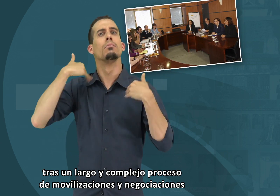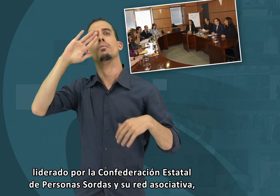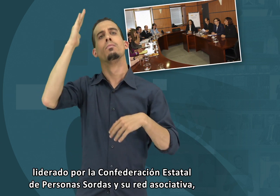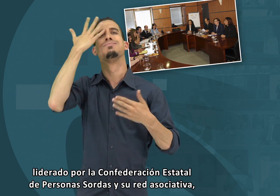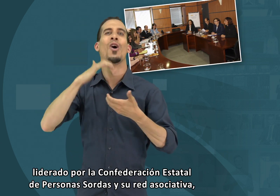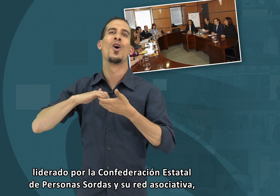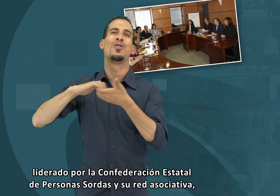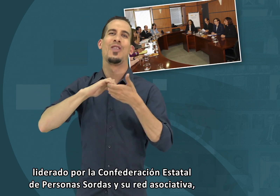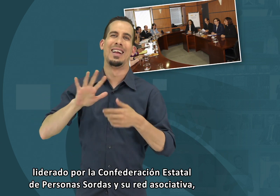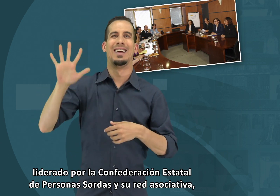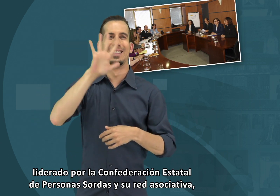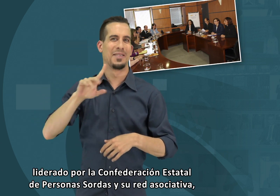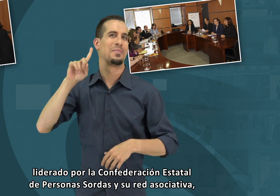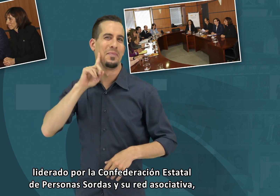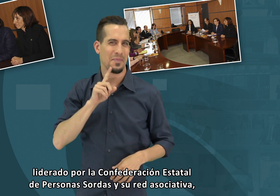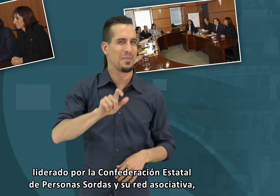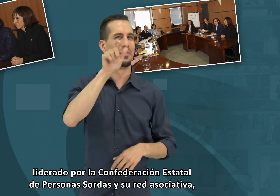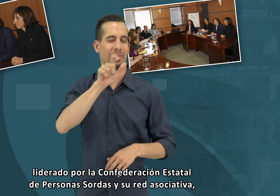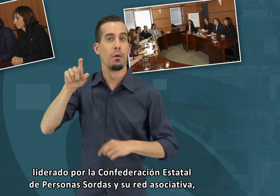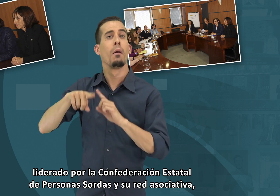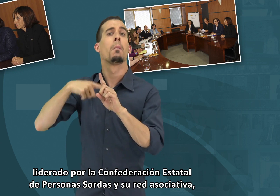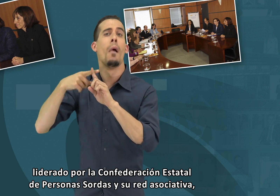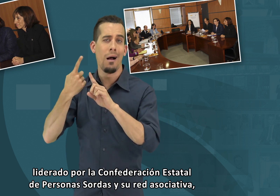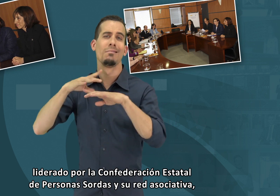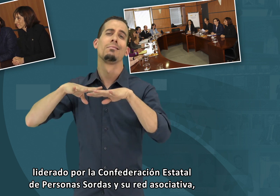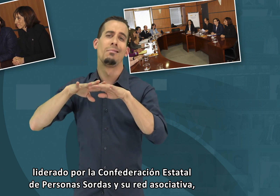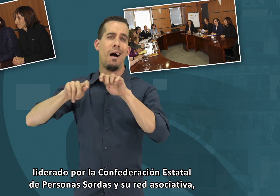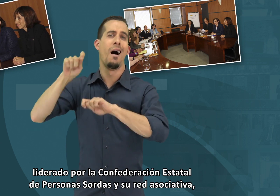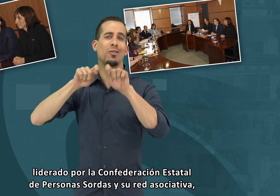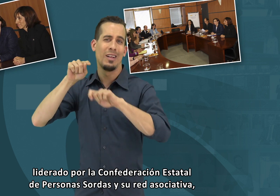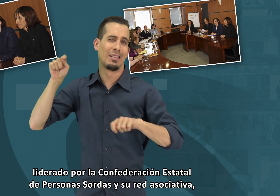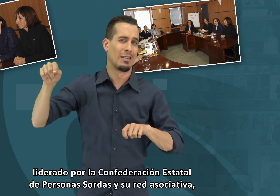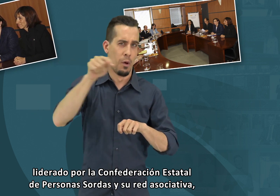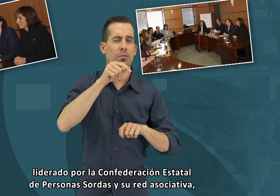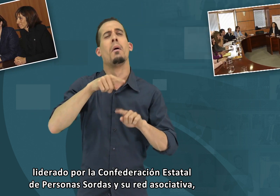de Personas Sordas y su red asociativa,